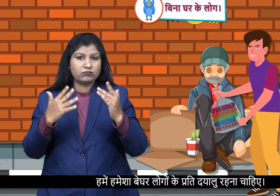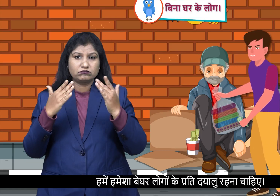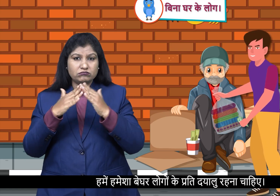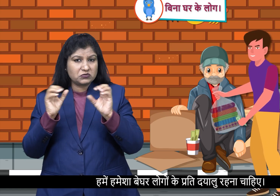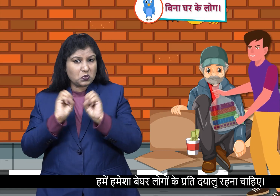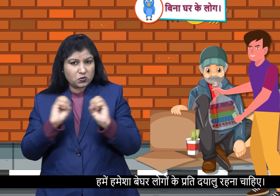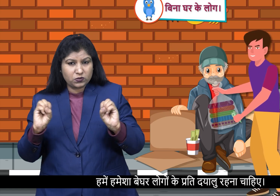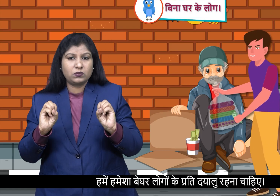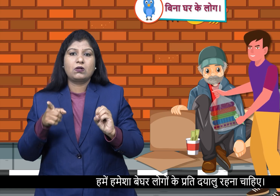रहना चाहिए।